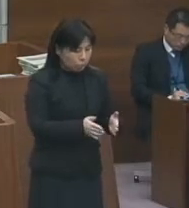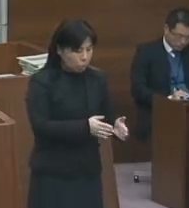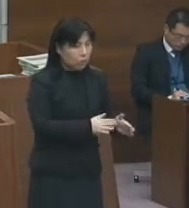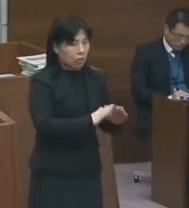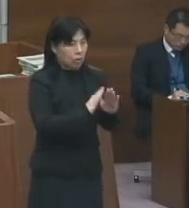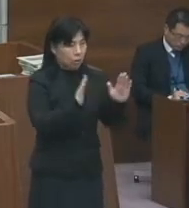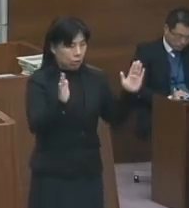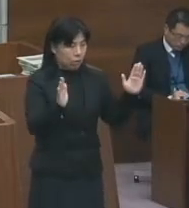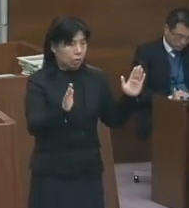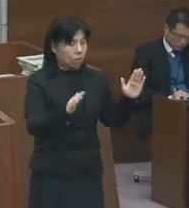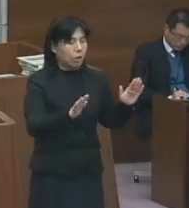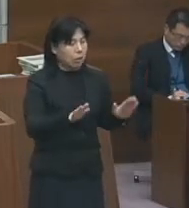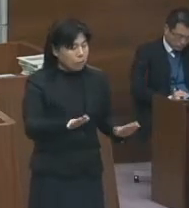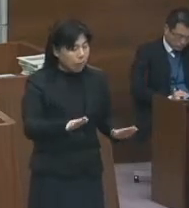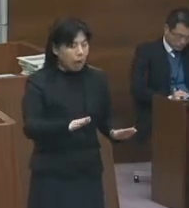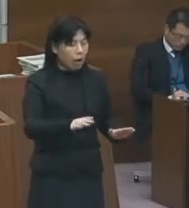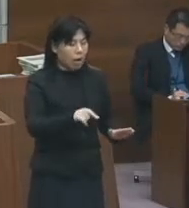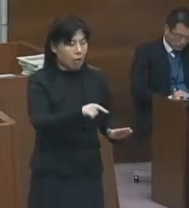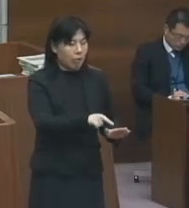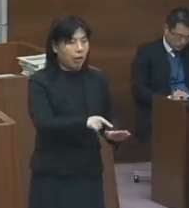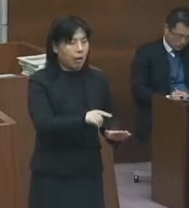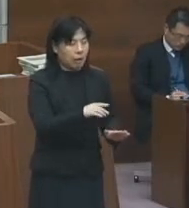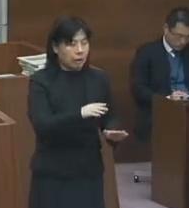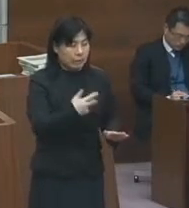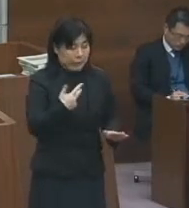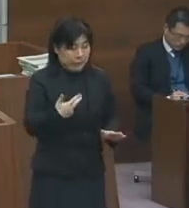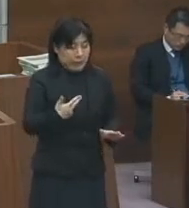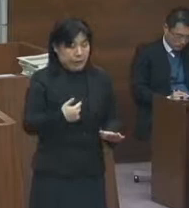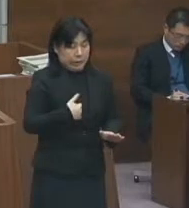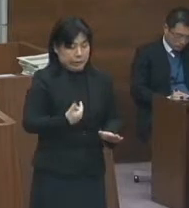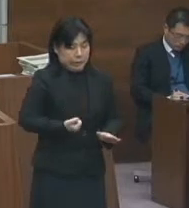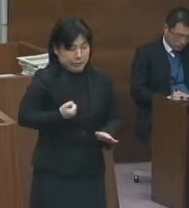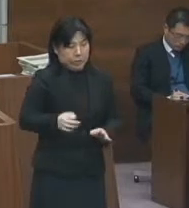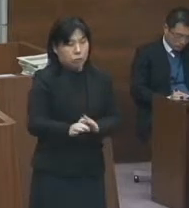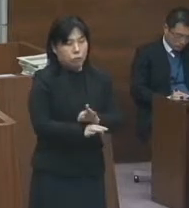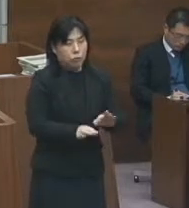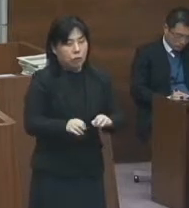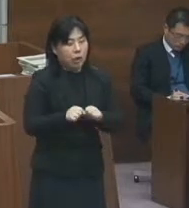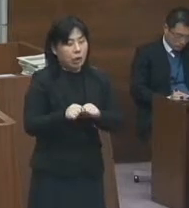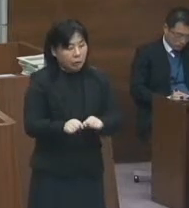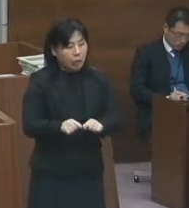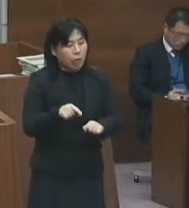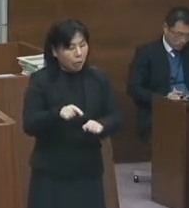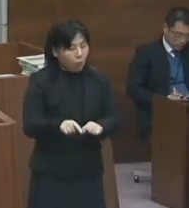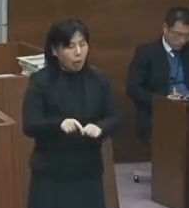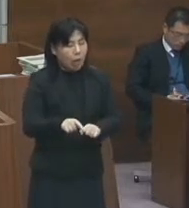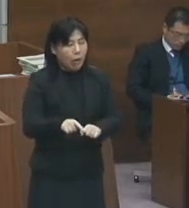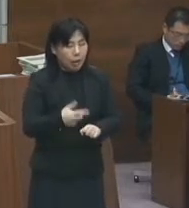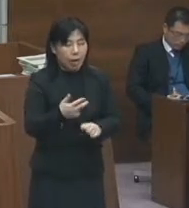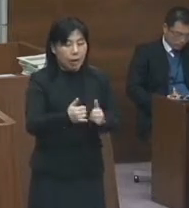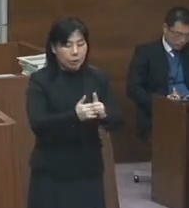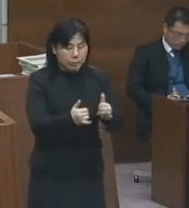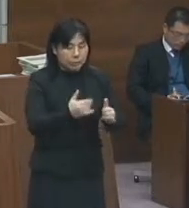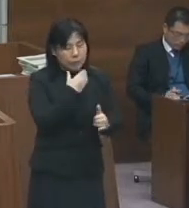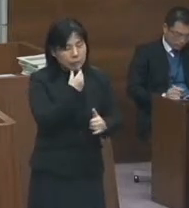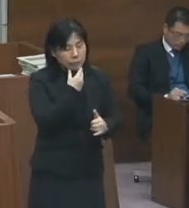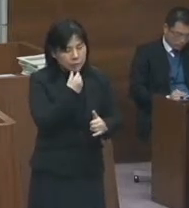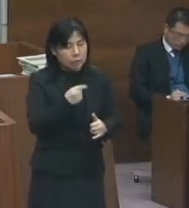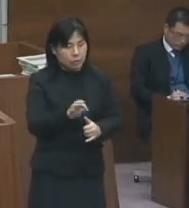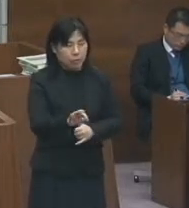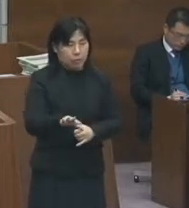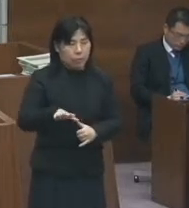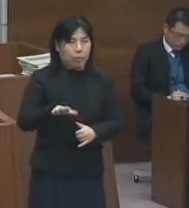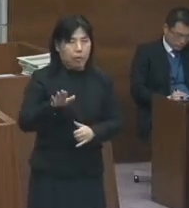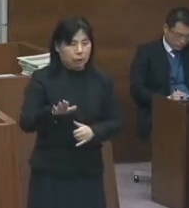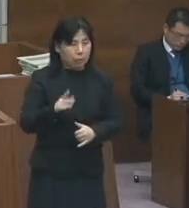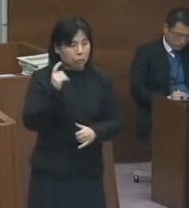からこそできること、直営だからこそ市民が得ることができるメリットが数多くある中で、